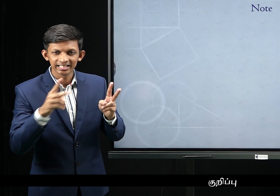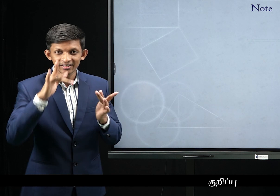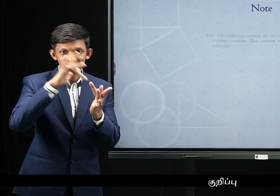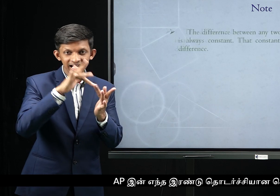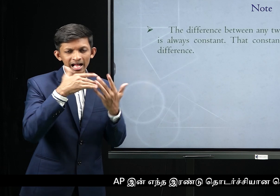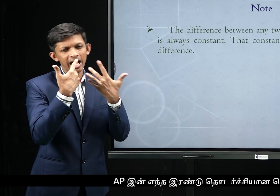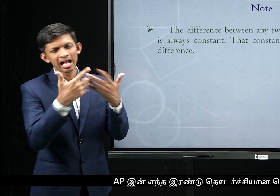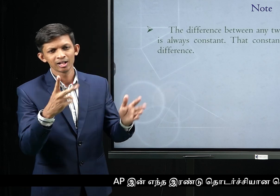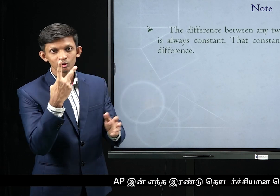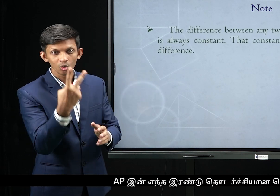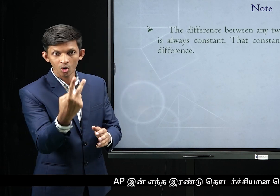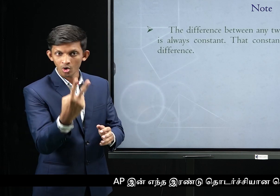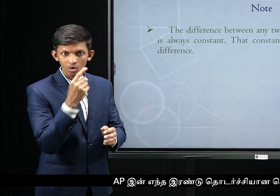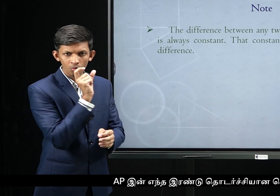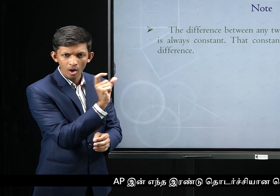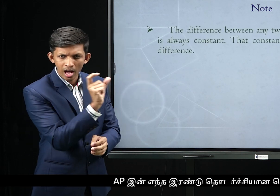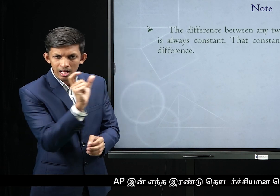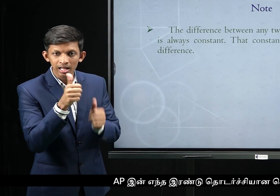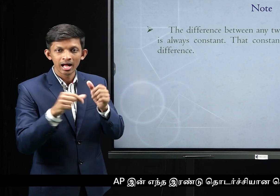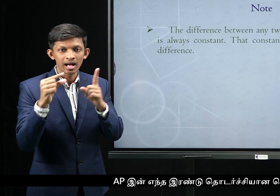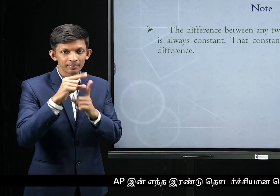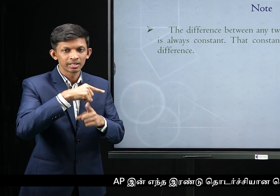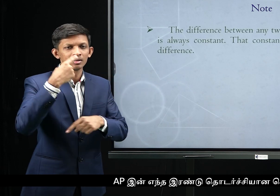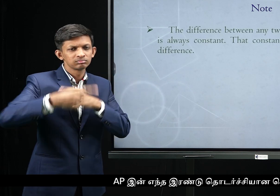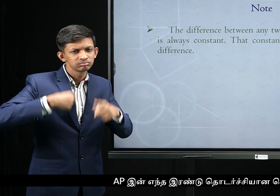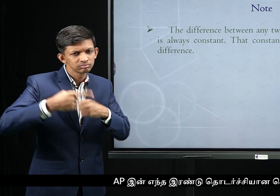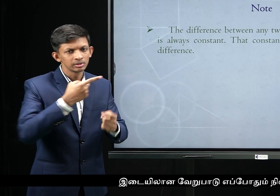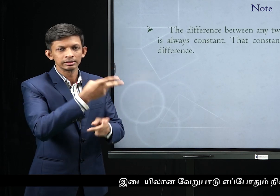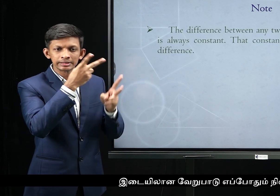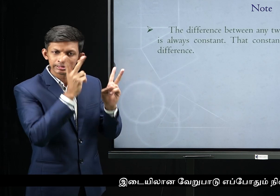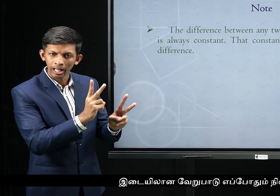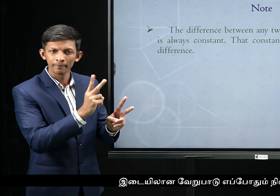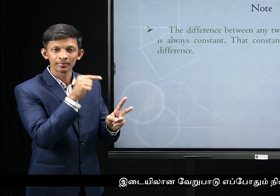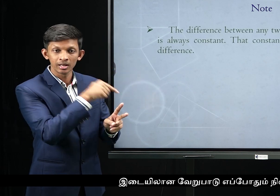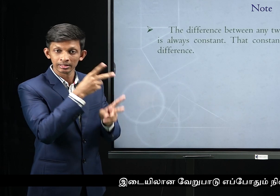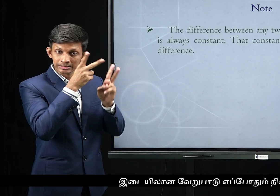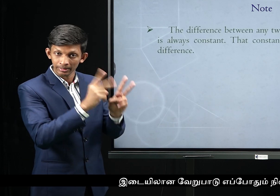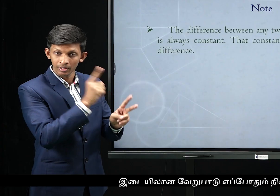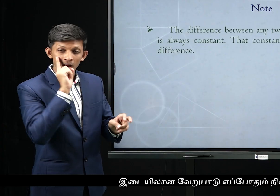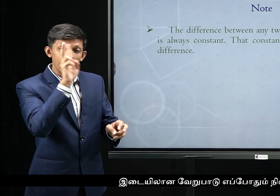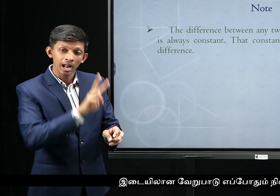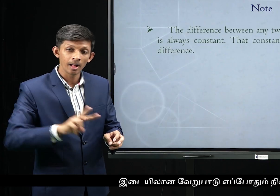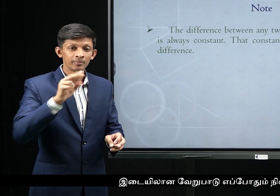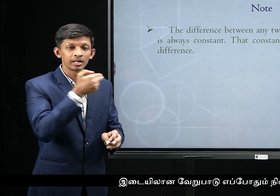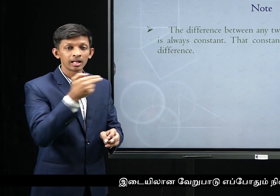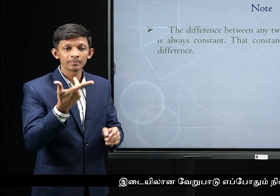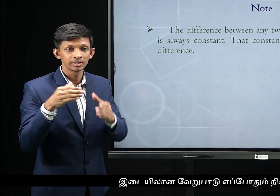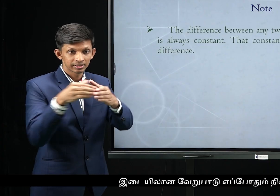குறிப்பு: ஏபியின் எந்த இரண்டு தொடர்ச்சியான சொற்களுக்கும் இடையிலான வேறுபாடு எப்பொழுதும் நிலையானது.